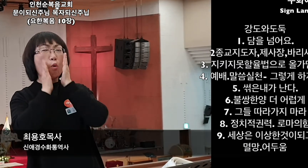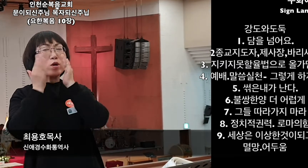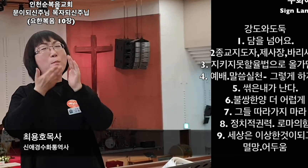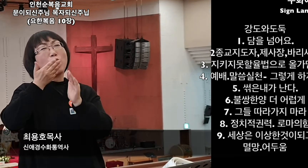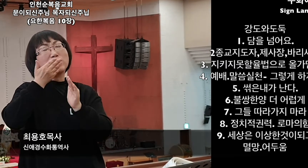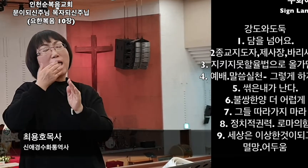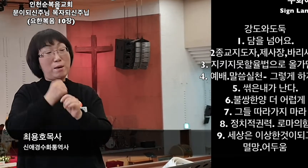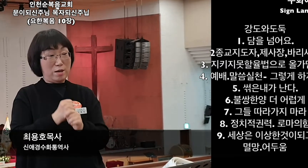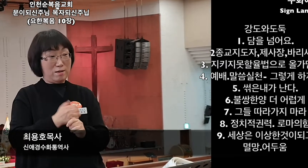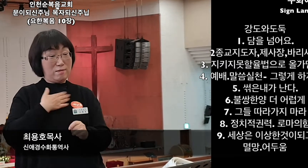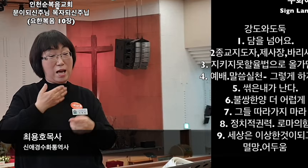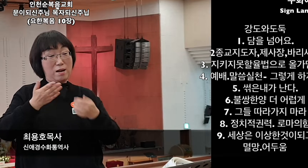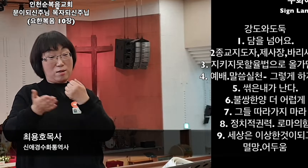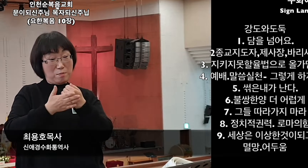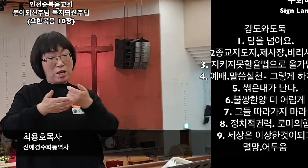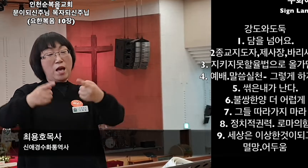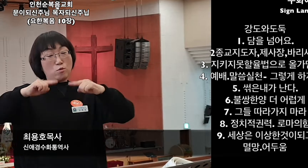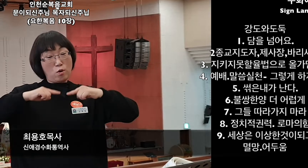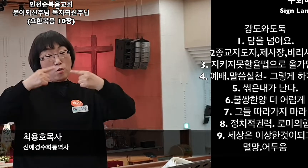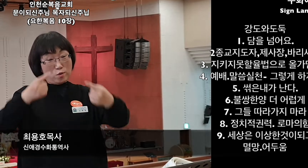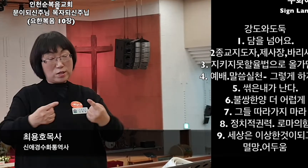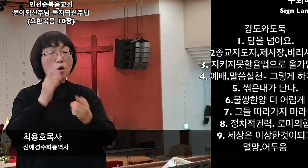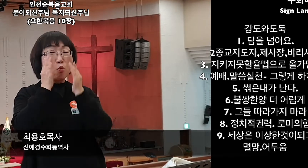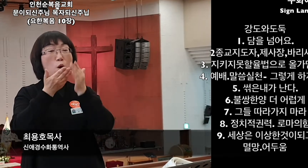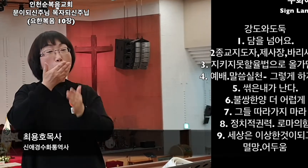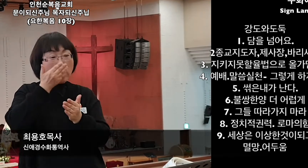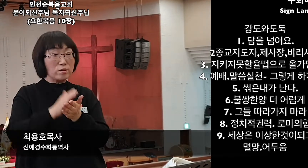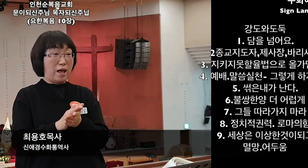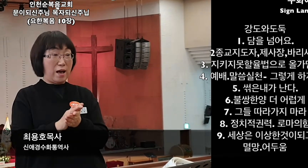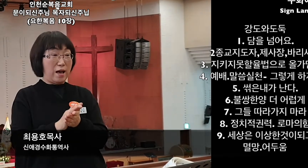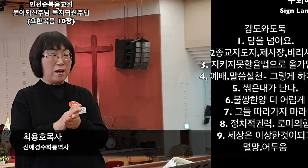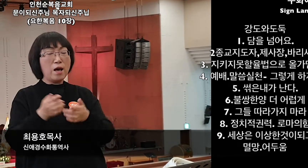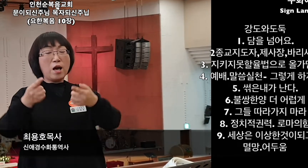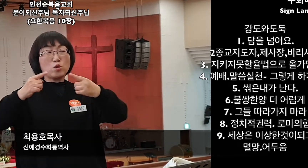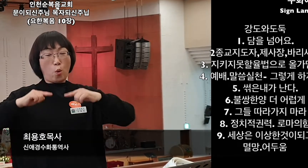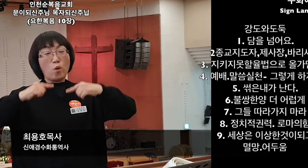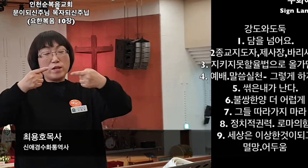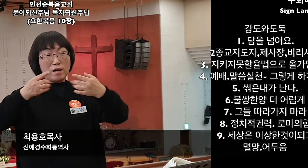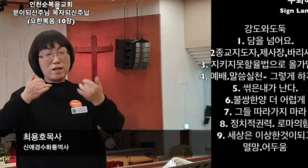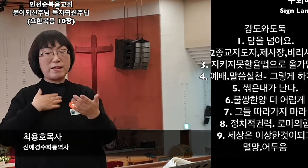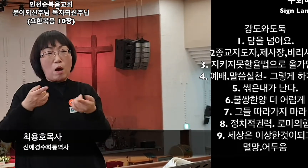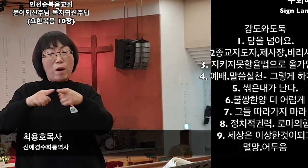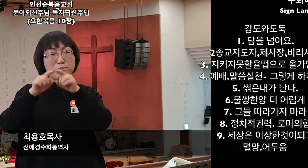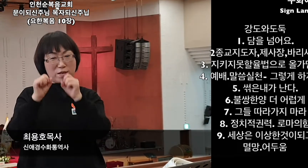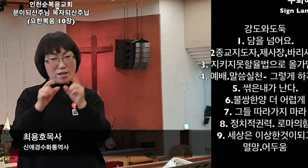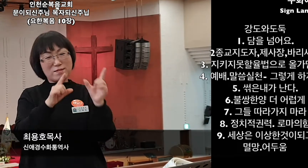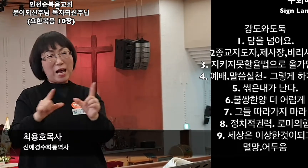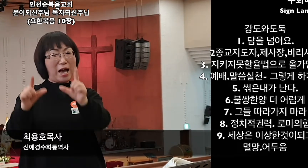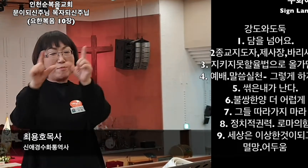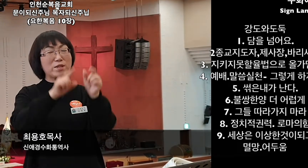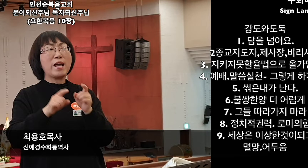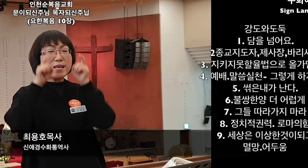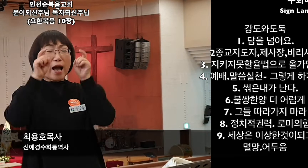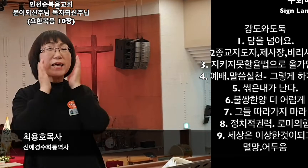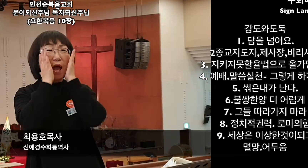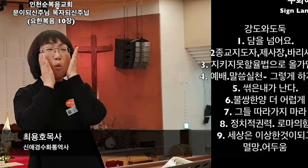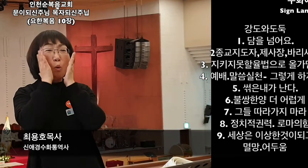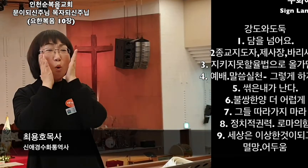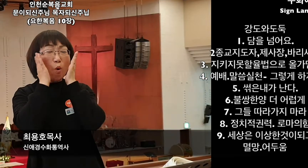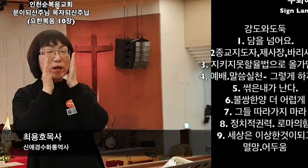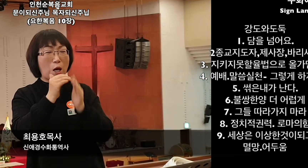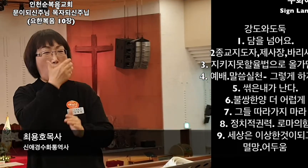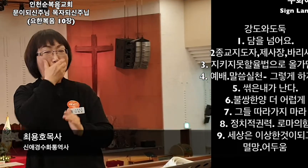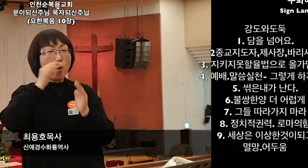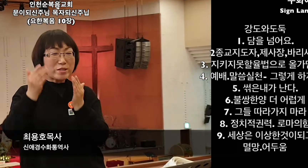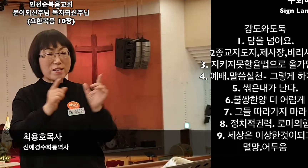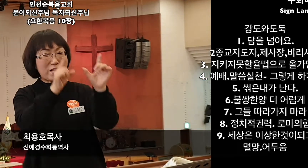거라고. 나로 들어오는 자 구원 얻을 거라고. 여기서 들어오고 나가는 사람들, 나와 함께하는 이들이 이제 양의 꼴, 그